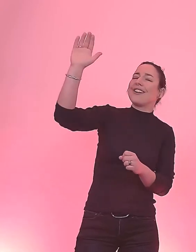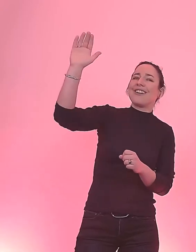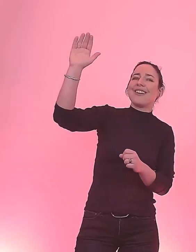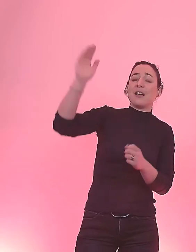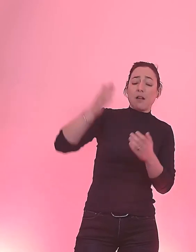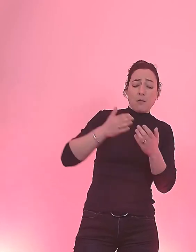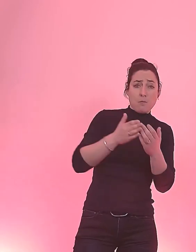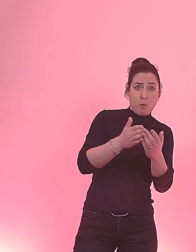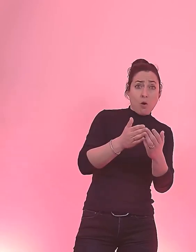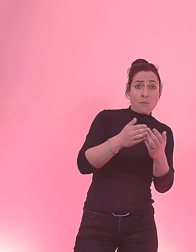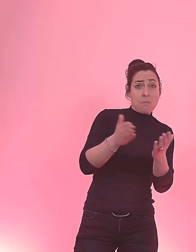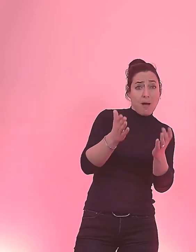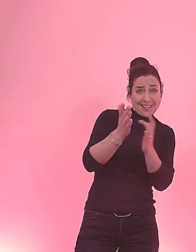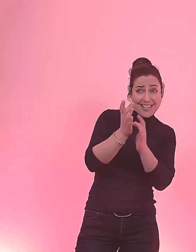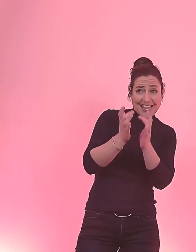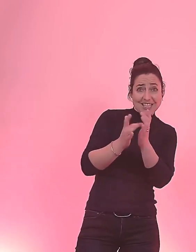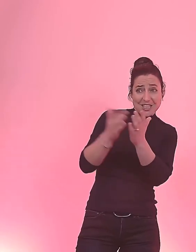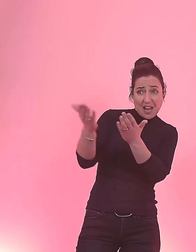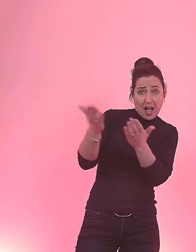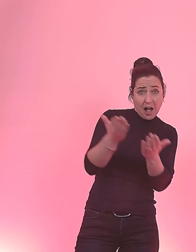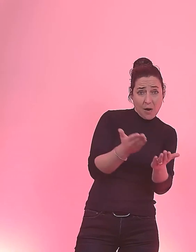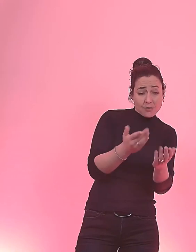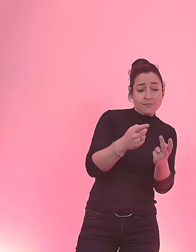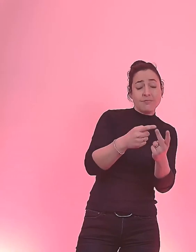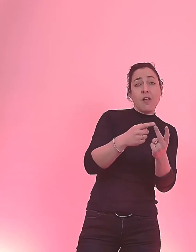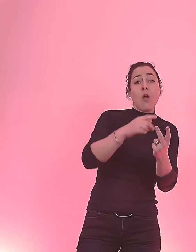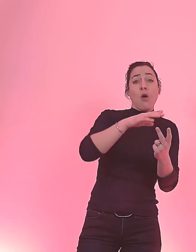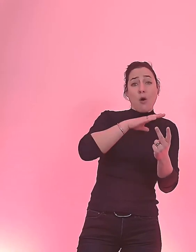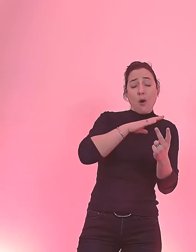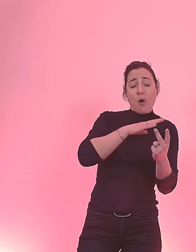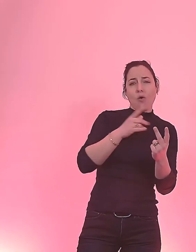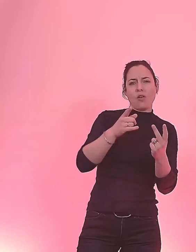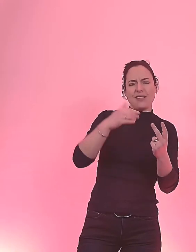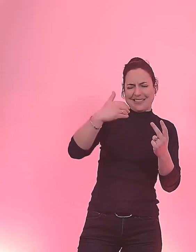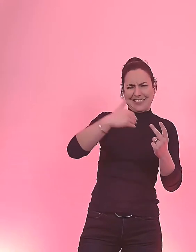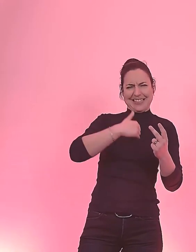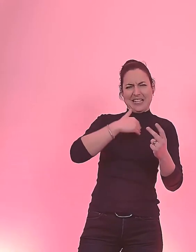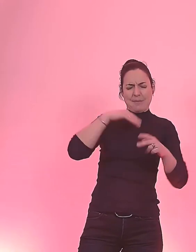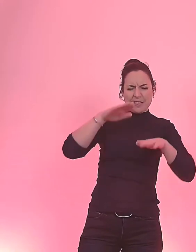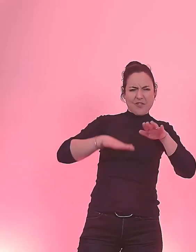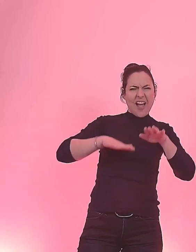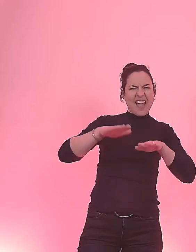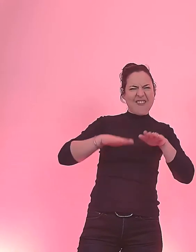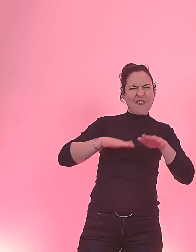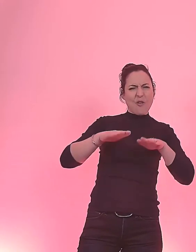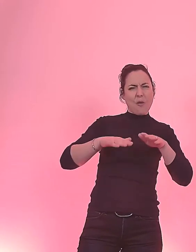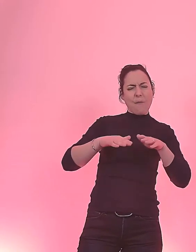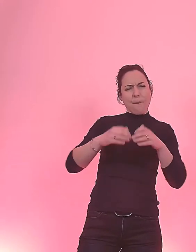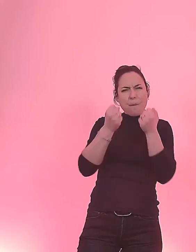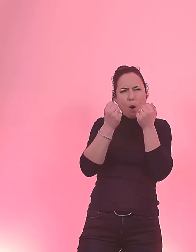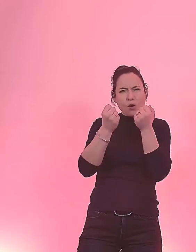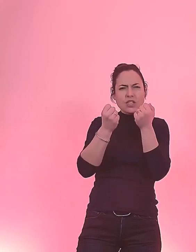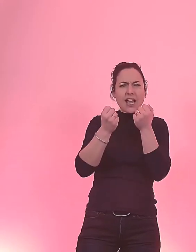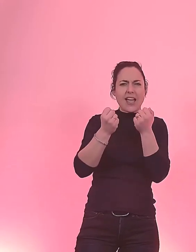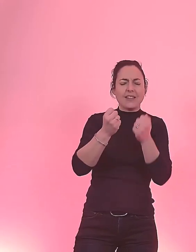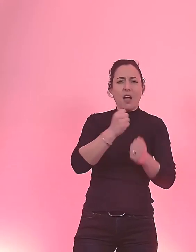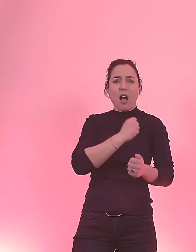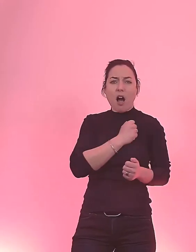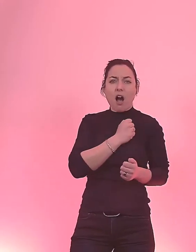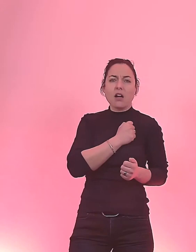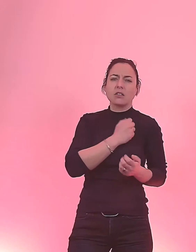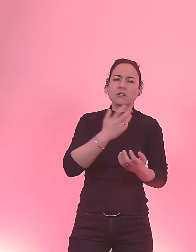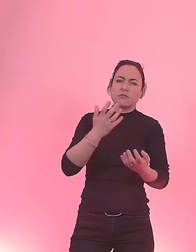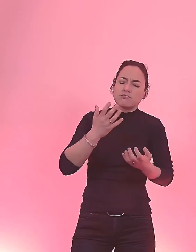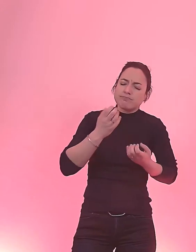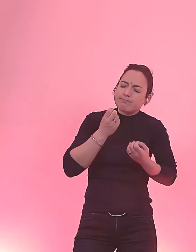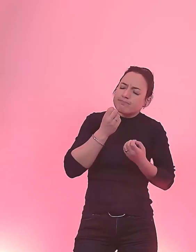je woont wil ik je aanraden dat wat er in jou zit die diepe twijfel die boosheid die angst spreken